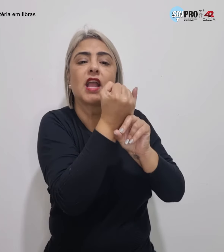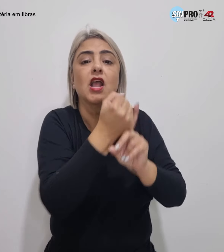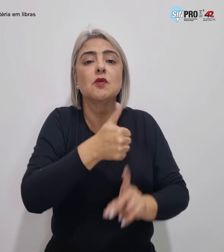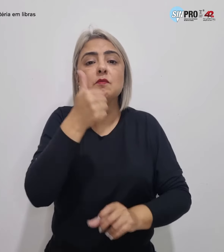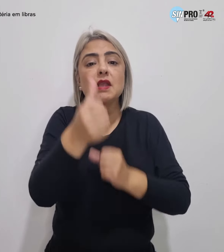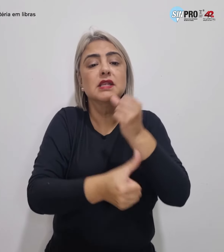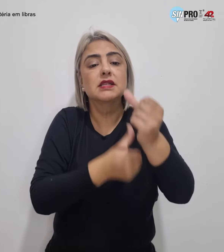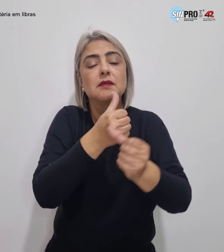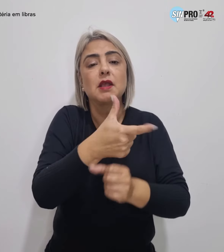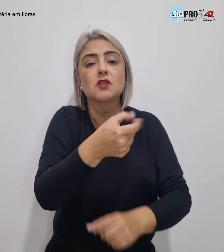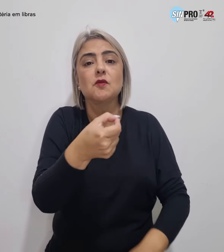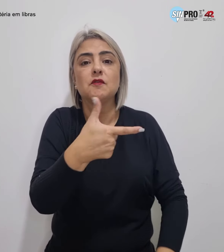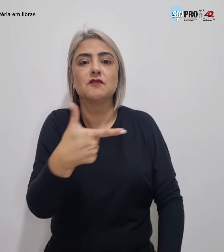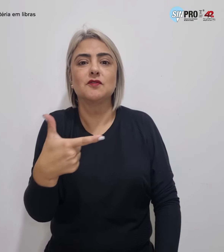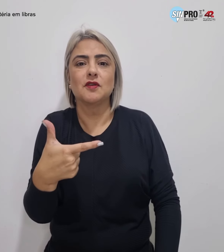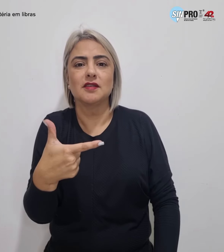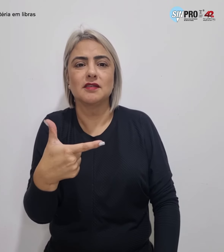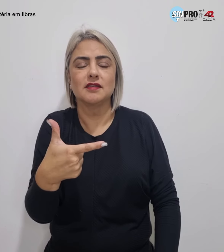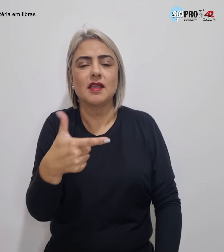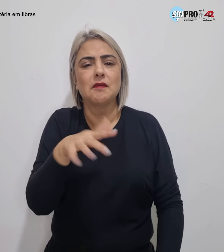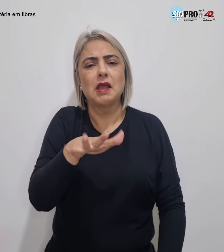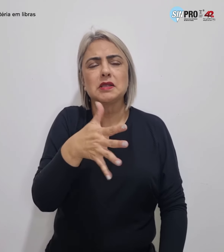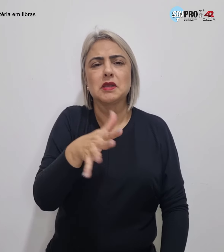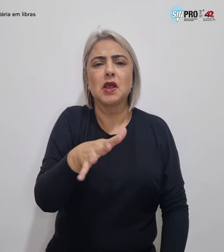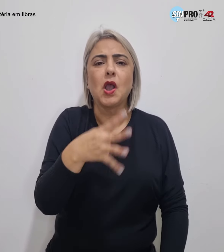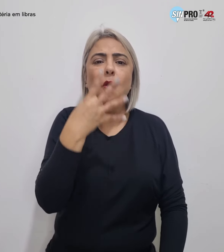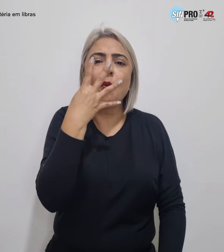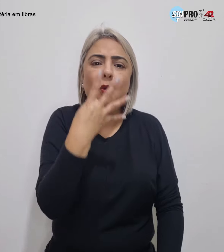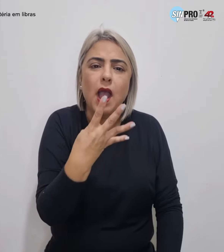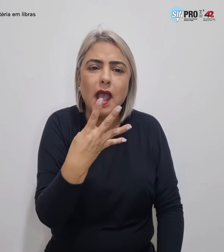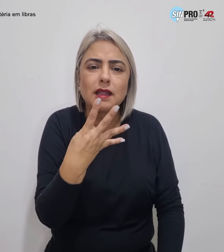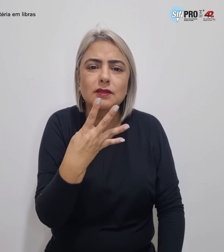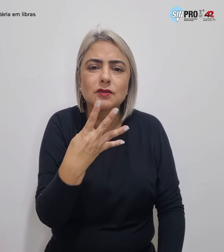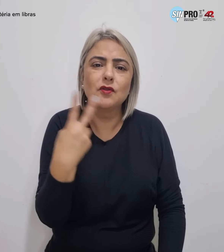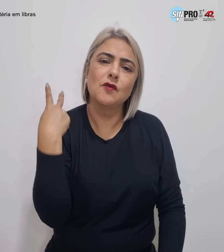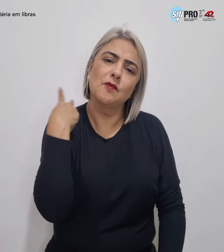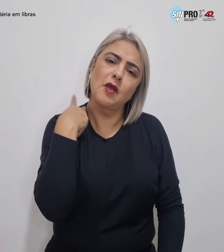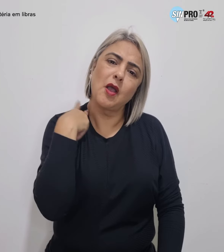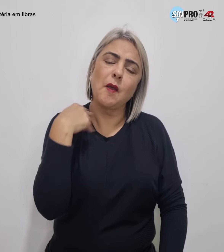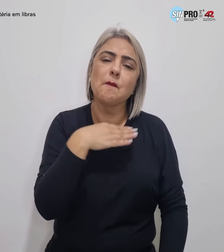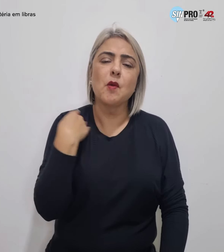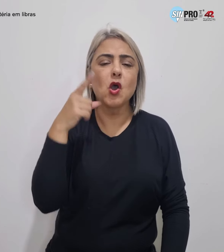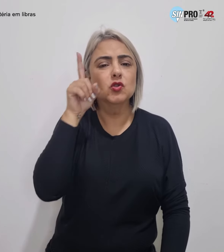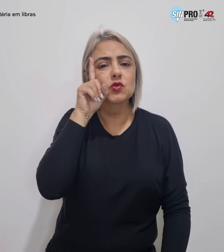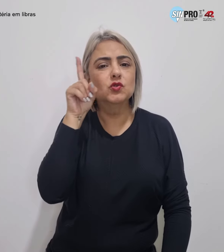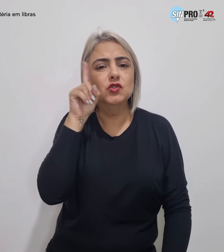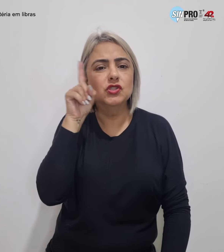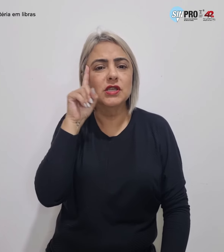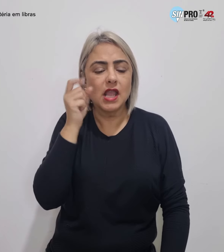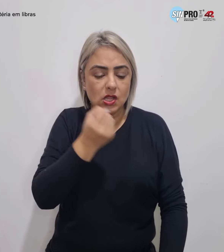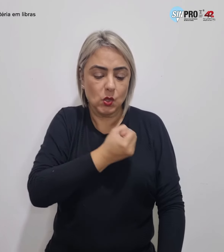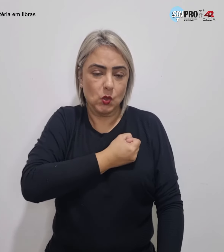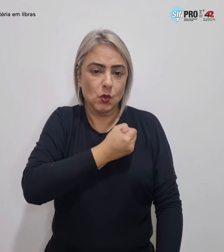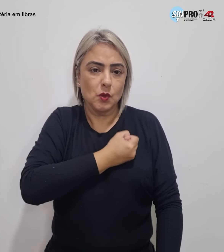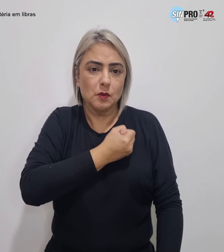2022 média de 4 casos por dia Este número é